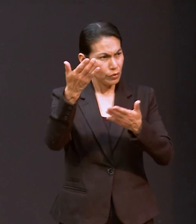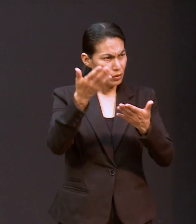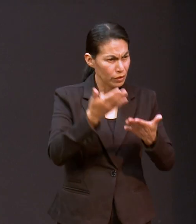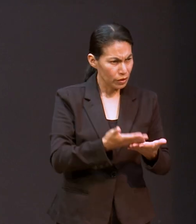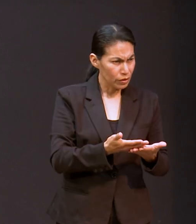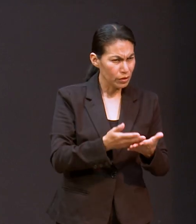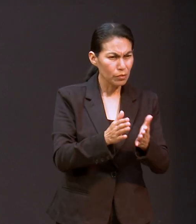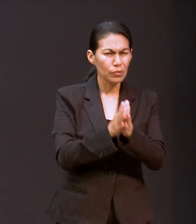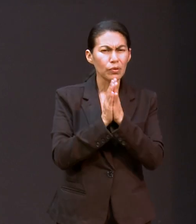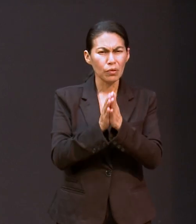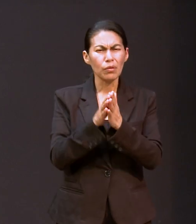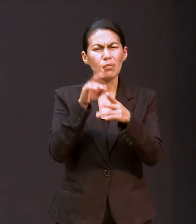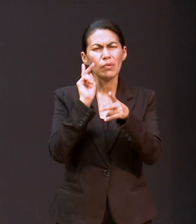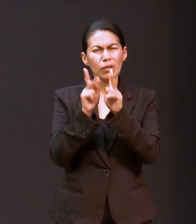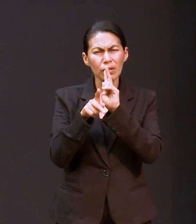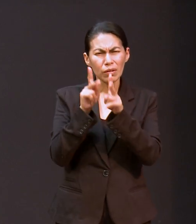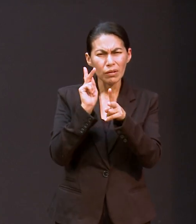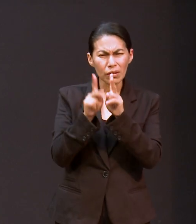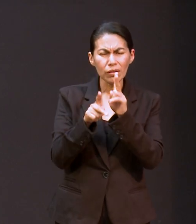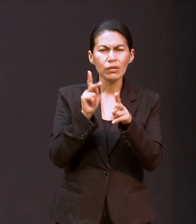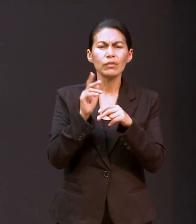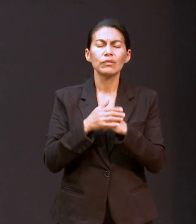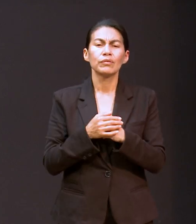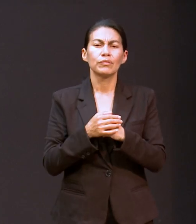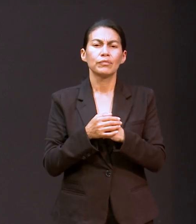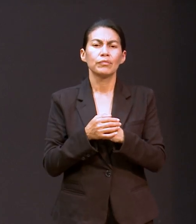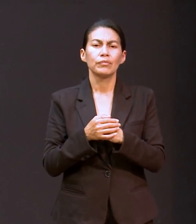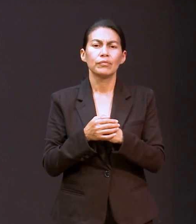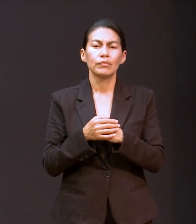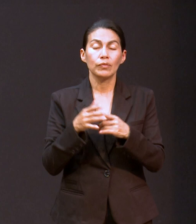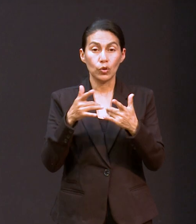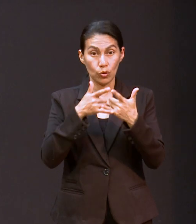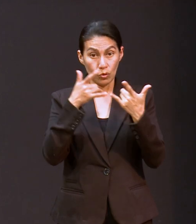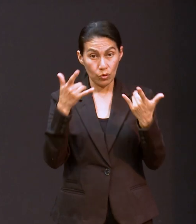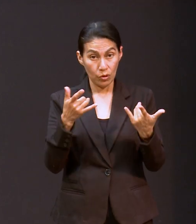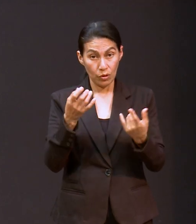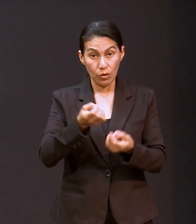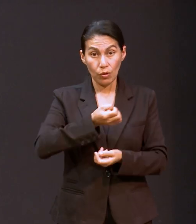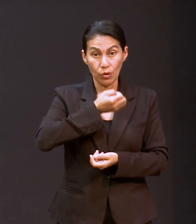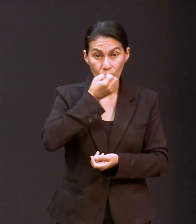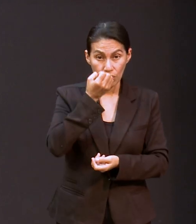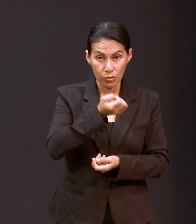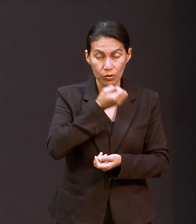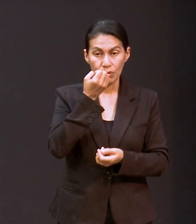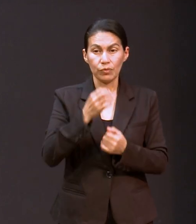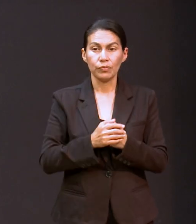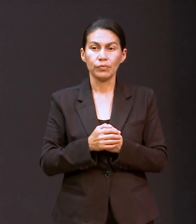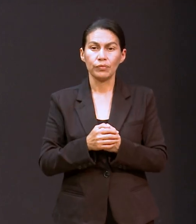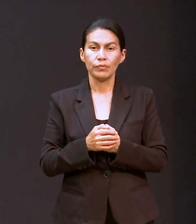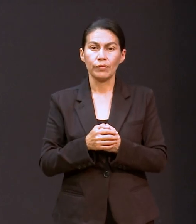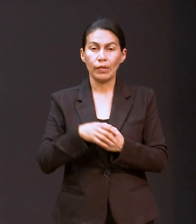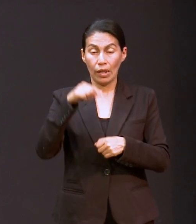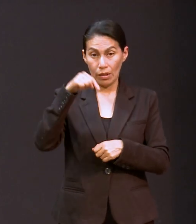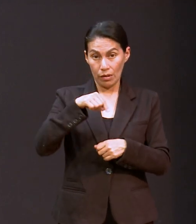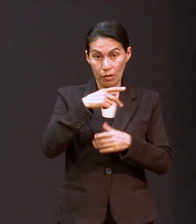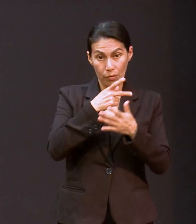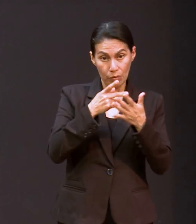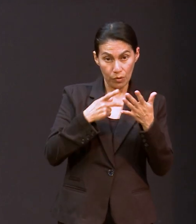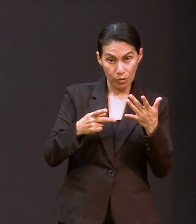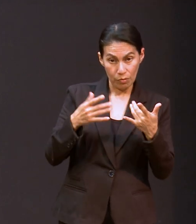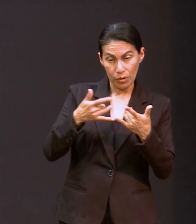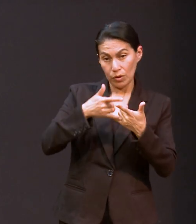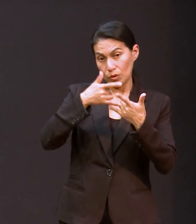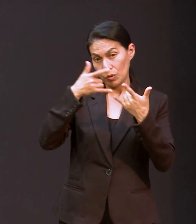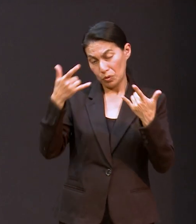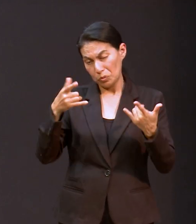te instalaste cuéntanos alguna anécdota de oración Este programa está hecho